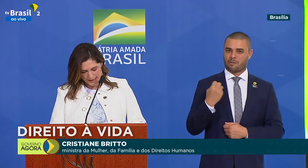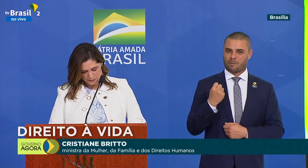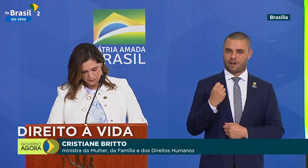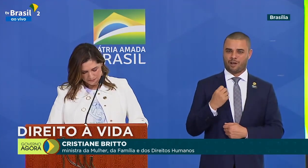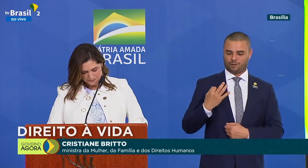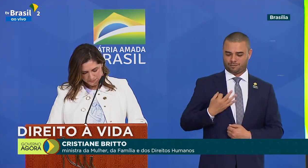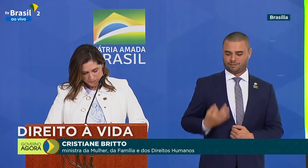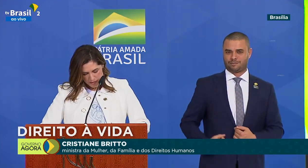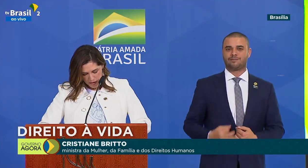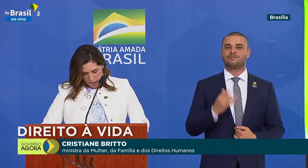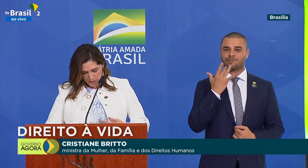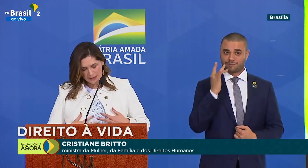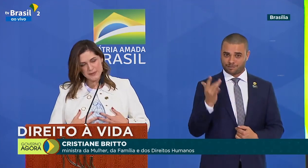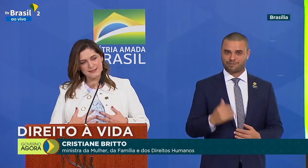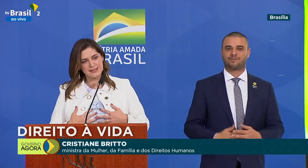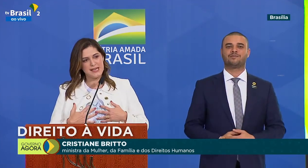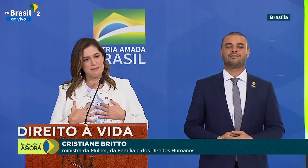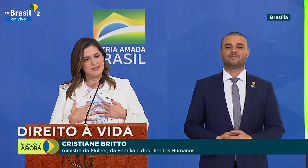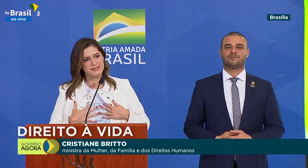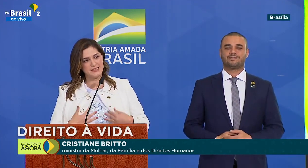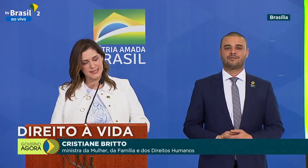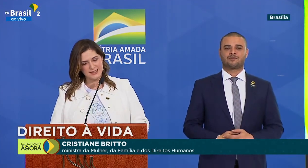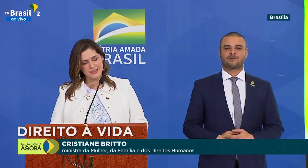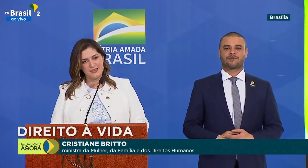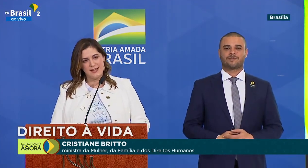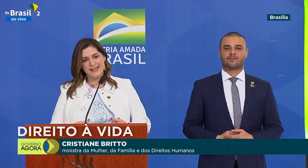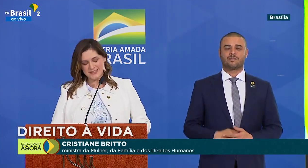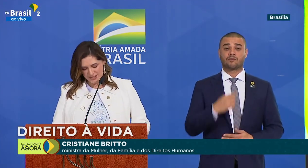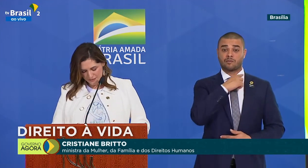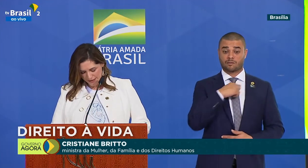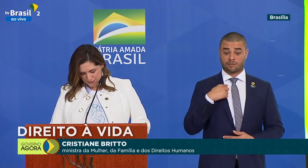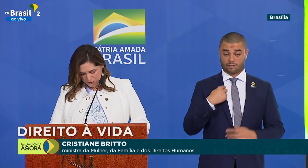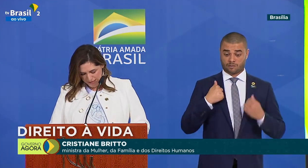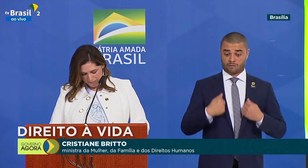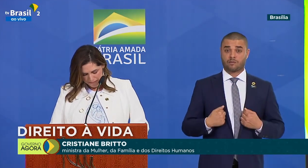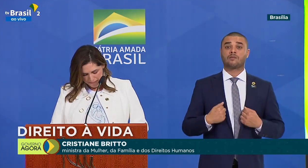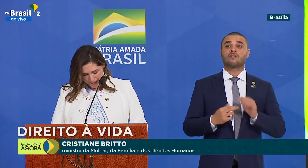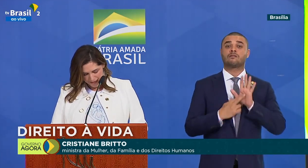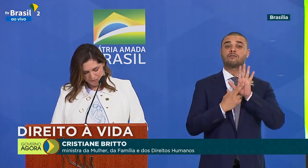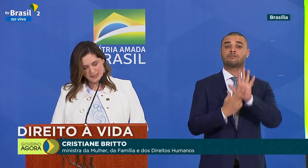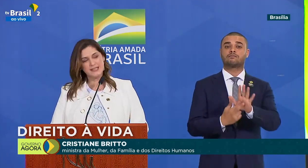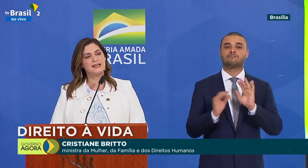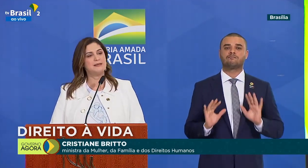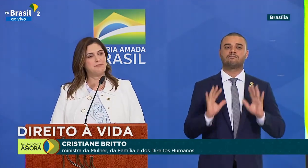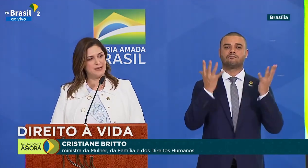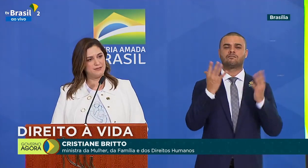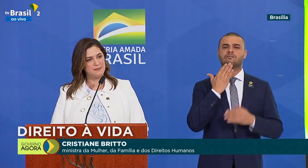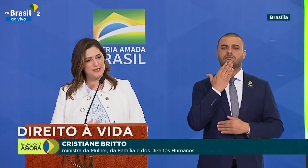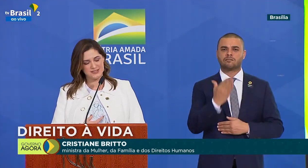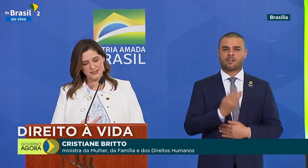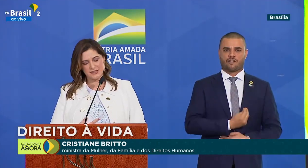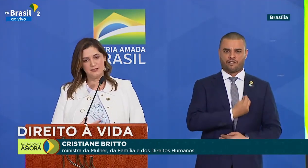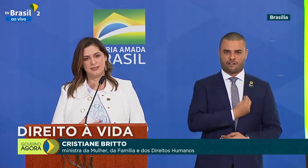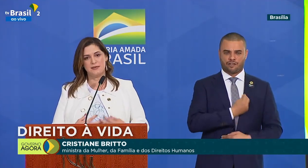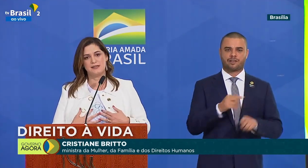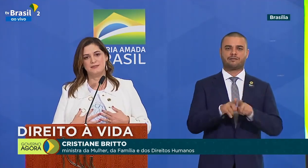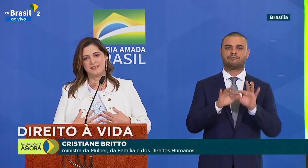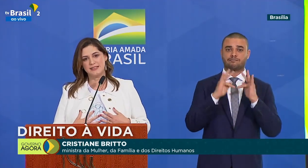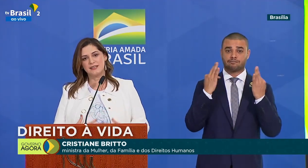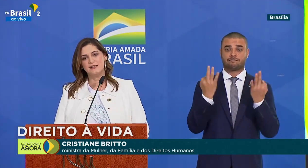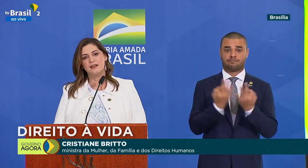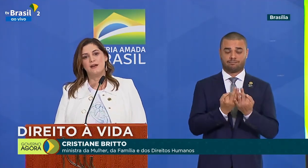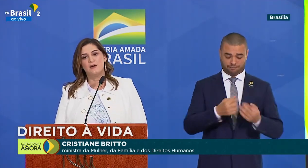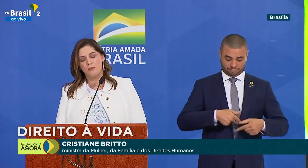com botões Dourado uma camisa que representa este evento que é pela vida e pela família está